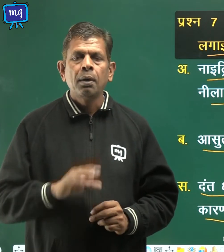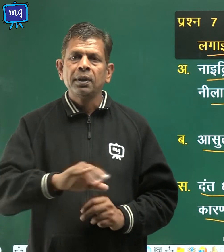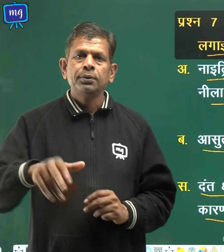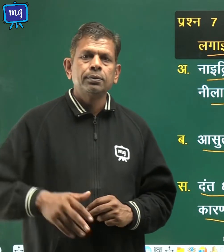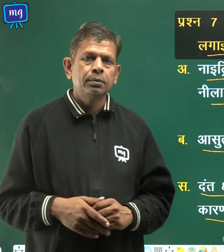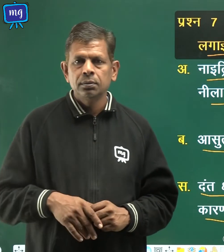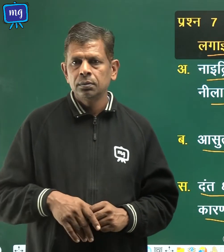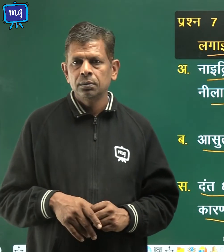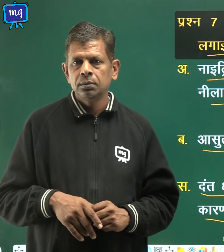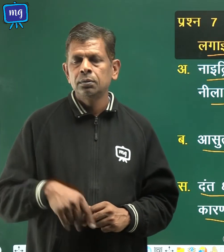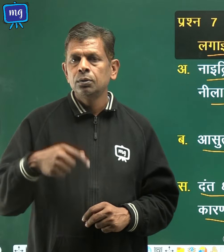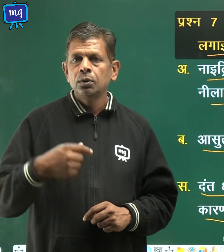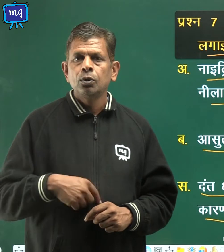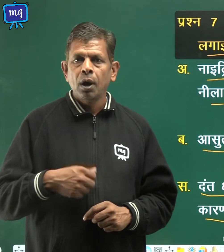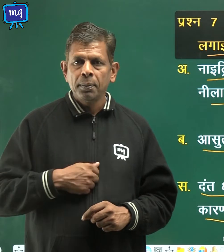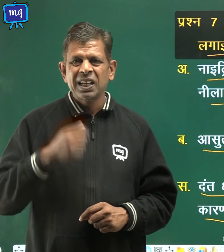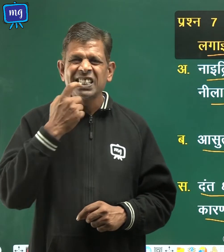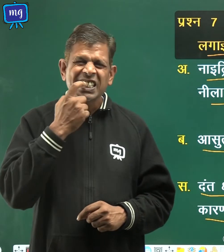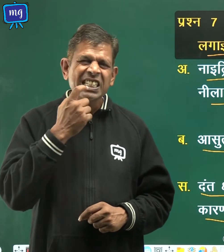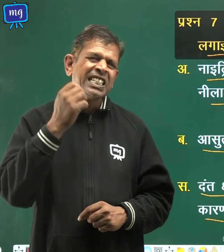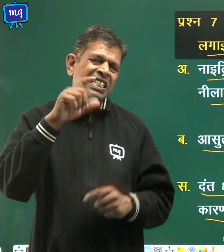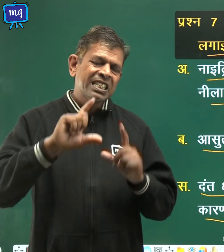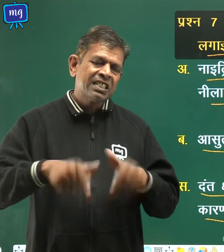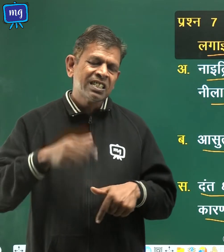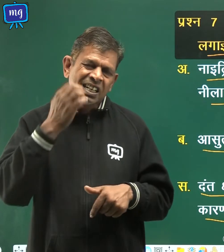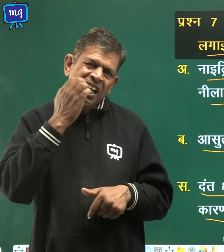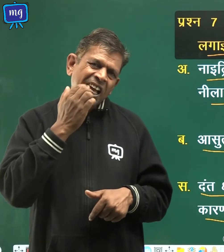बच्चों जो दांतों में नुकसान पहुंचता है